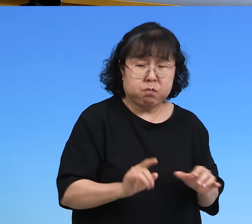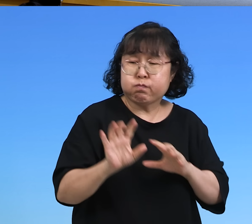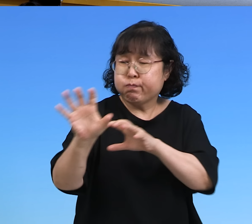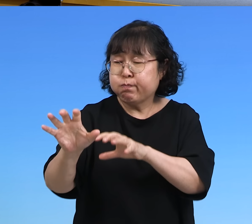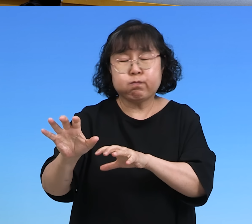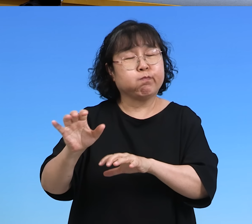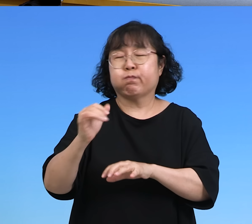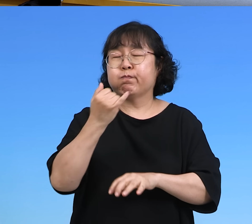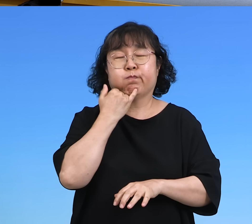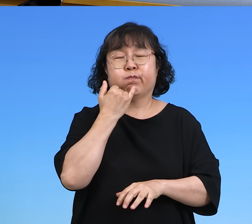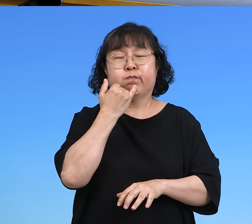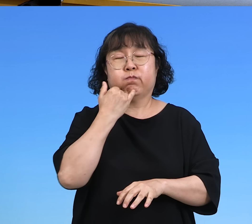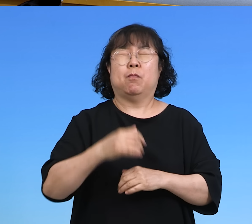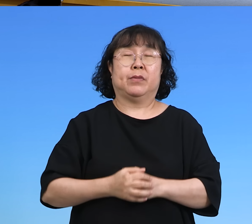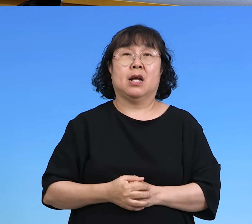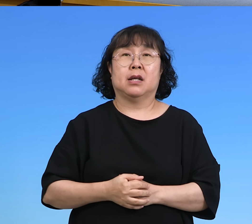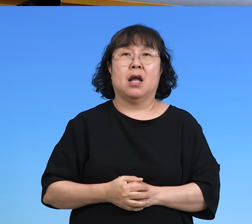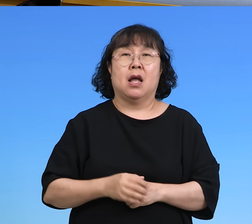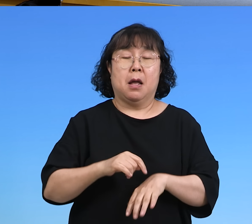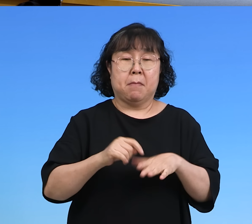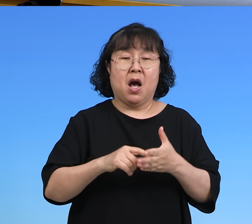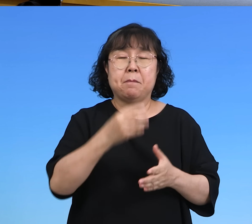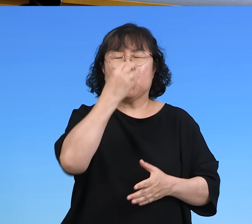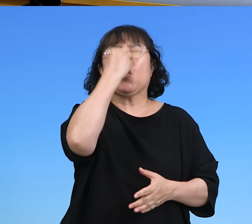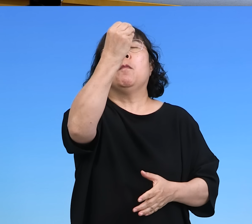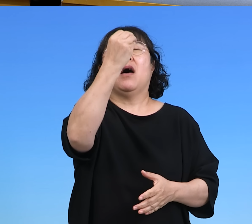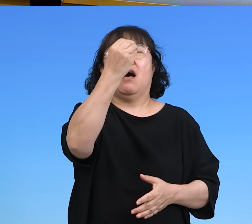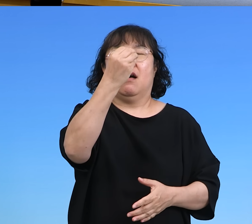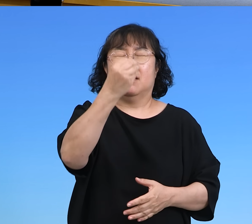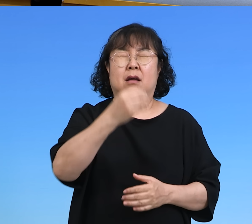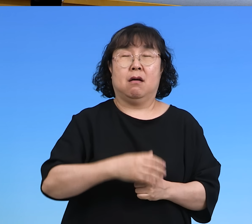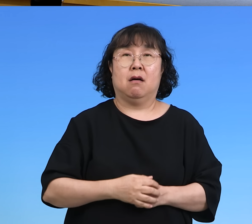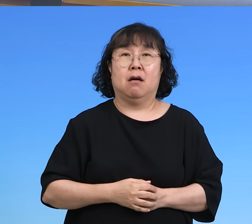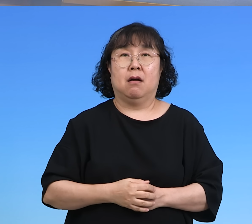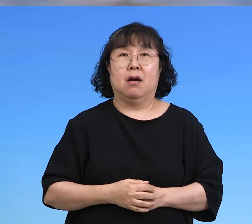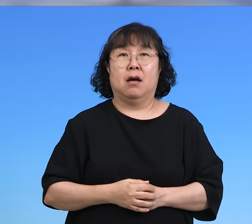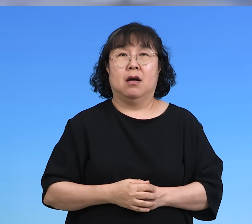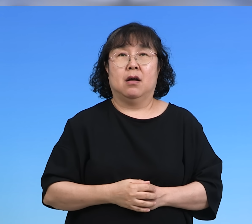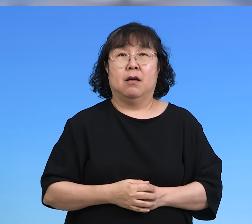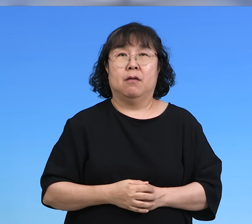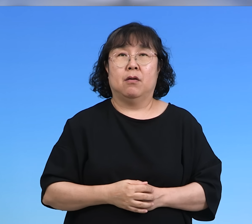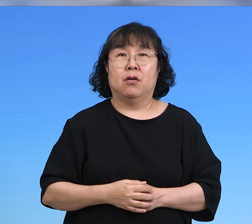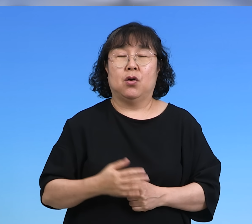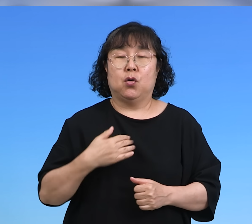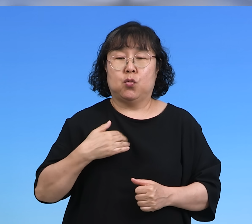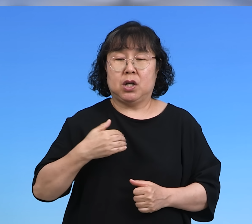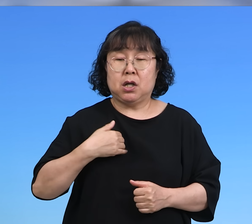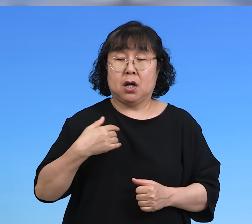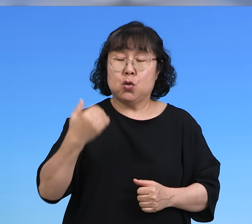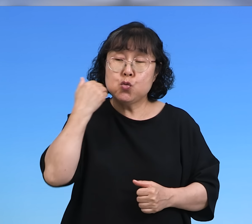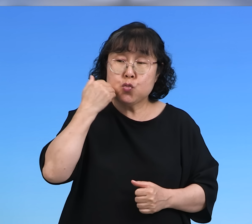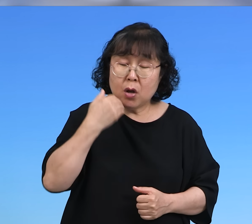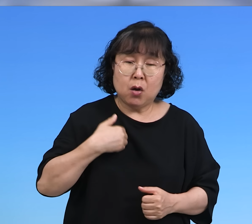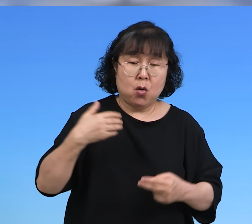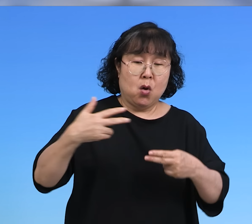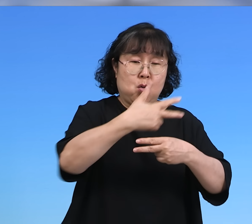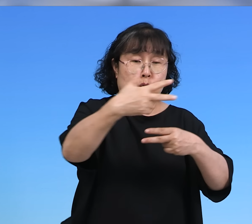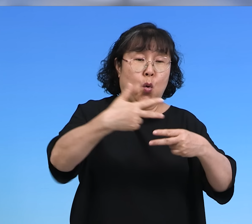지금 방심하게 막 느껴지지 않으세요? 다 갈 필요가 없다는 거죠. 아니, 그런 수고할 필요가 없다는 거죠. 우리가